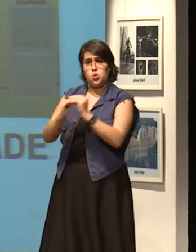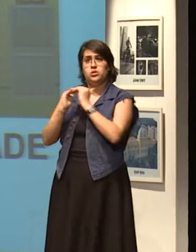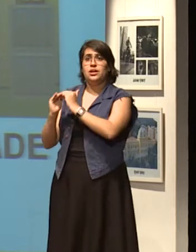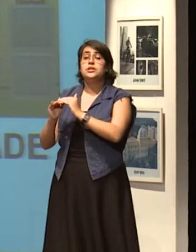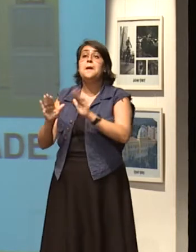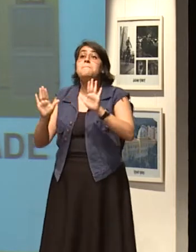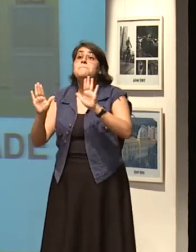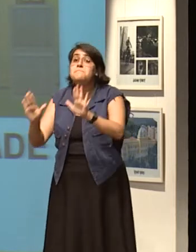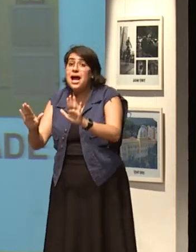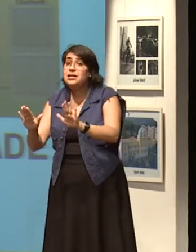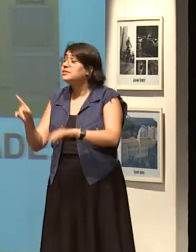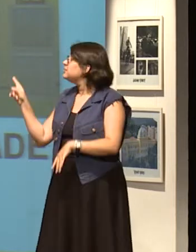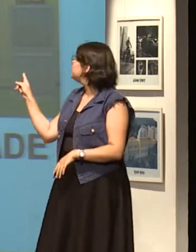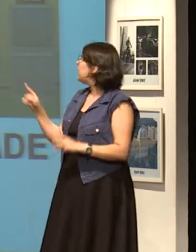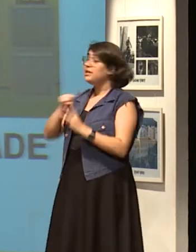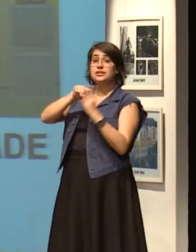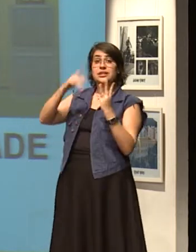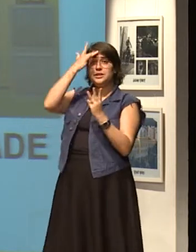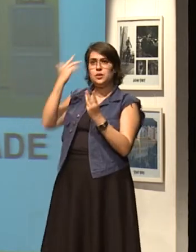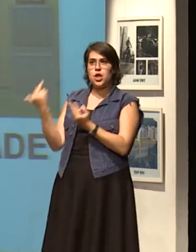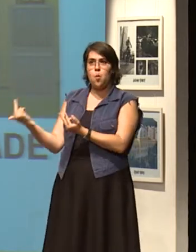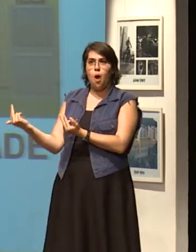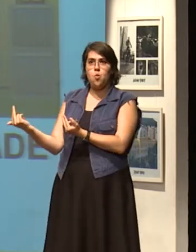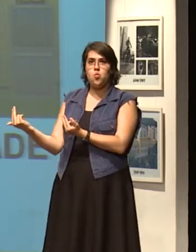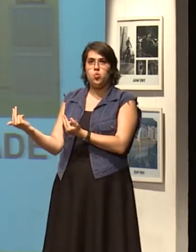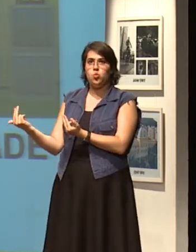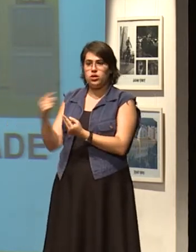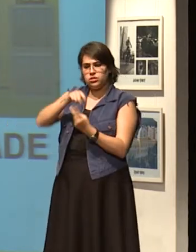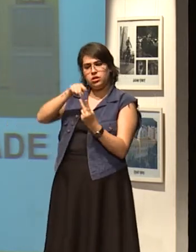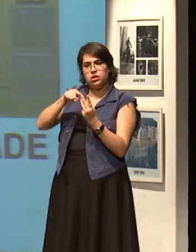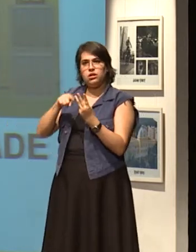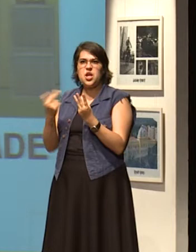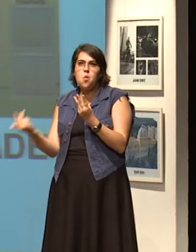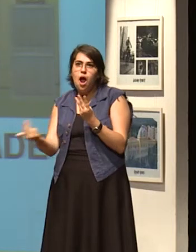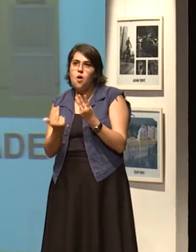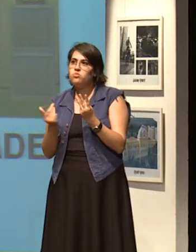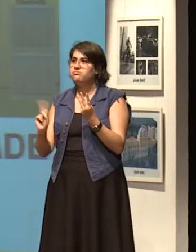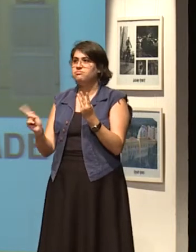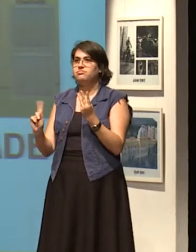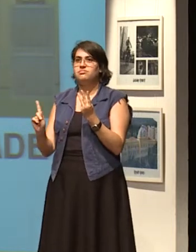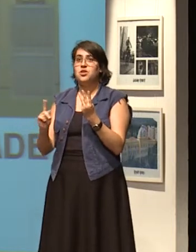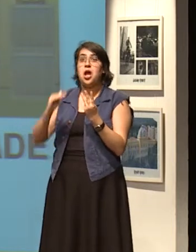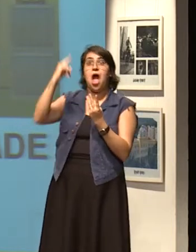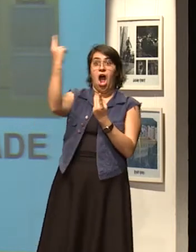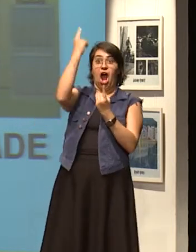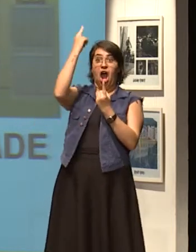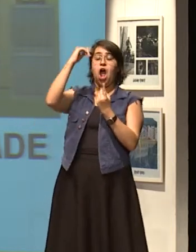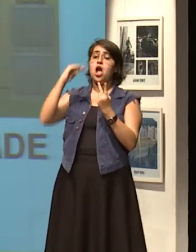pessoa. Parece justo. Porém, essas três pessoas são iguais? Não, elas não são iguais.